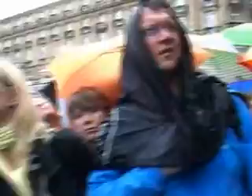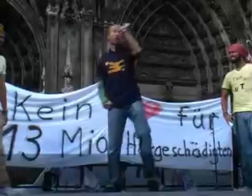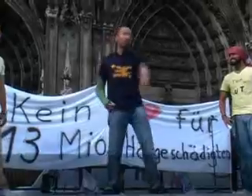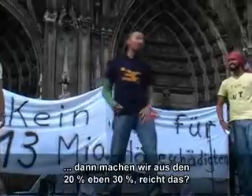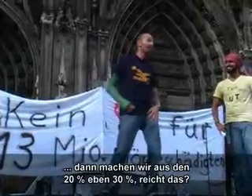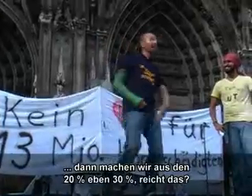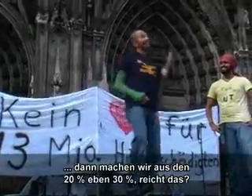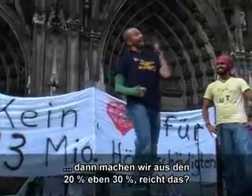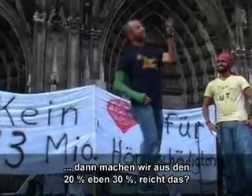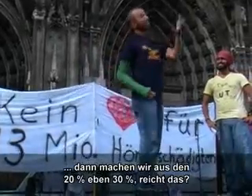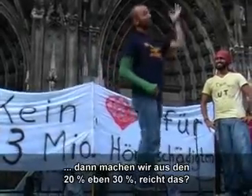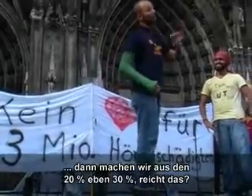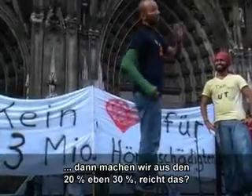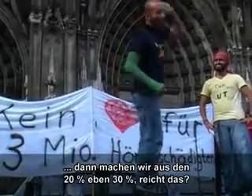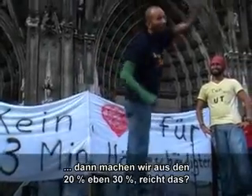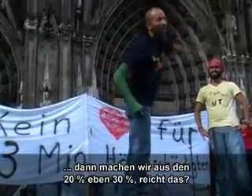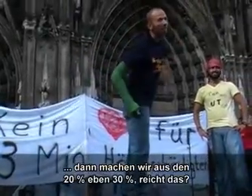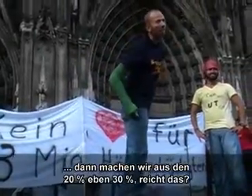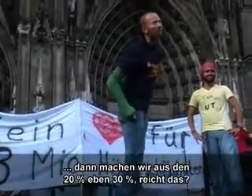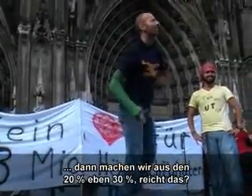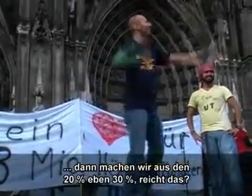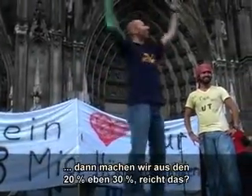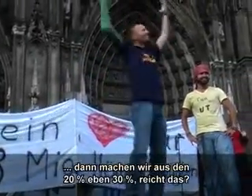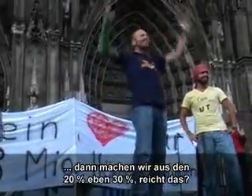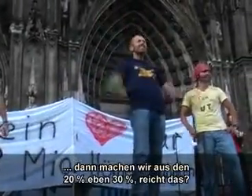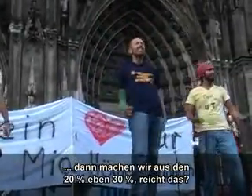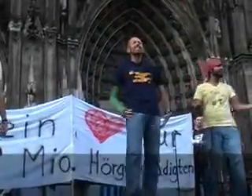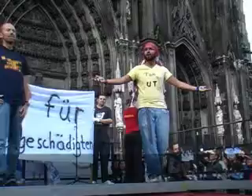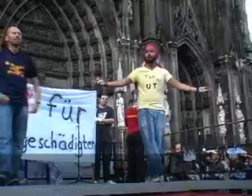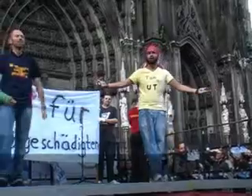Okay, machen wir aus den 20% 30%, reicht das? Nein!